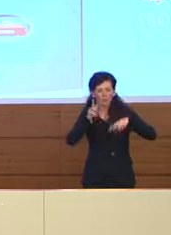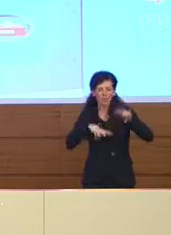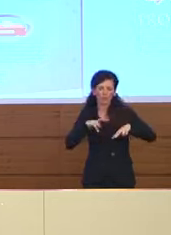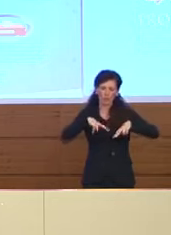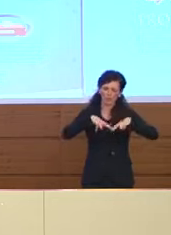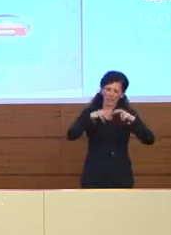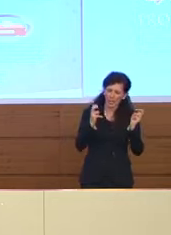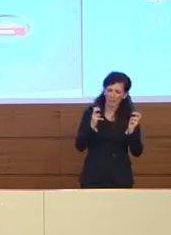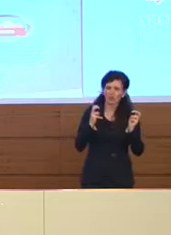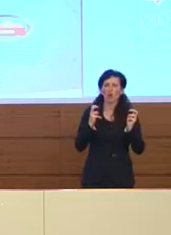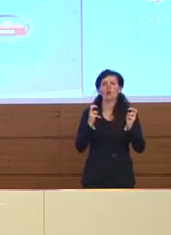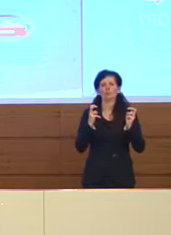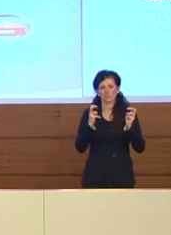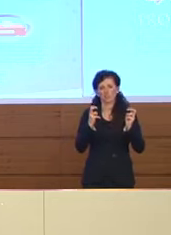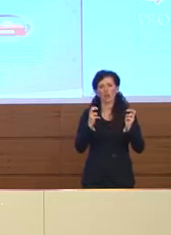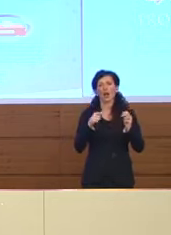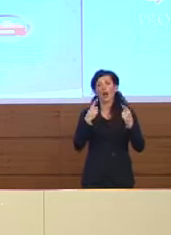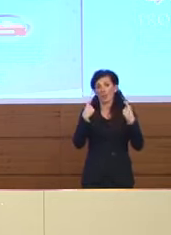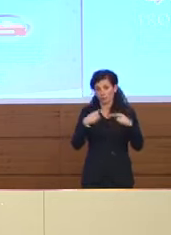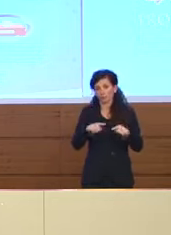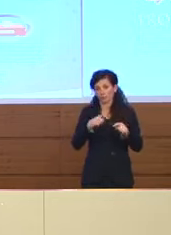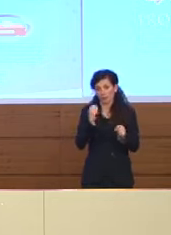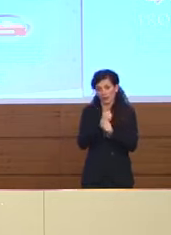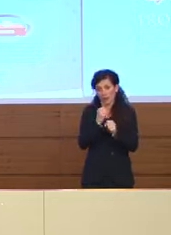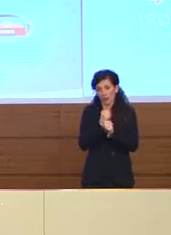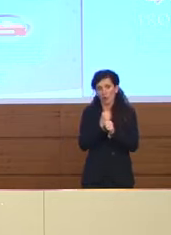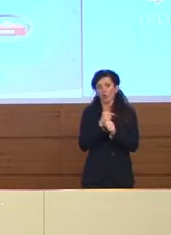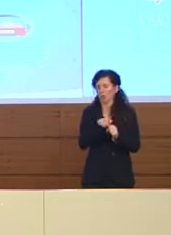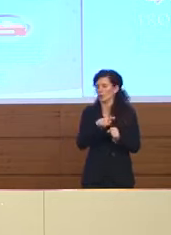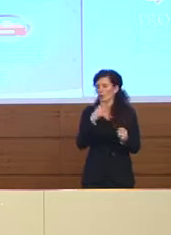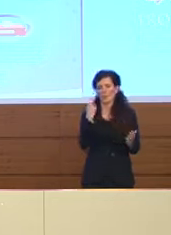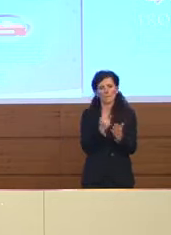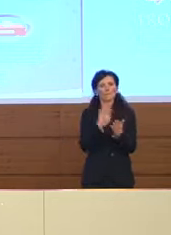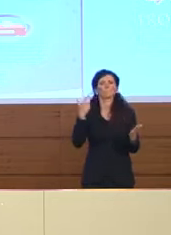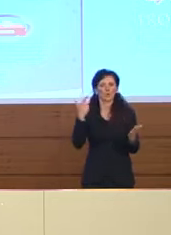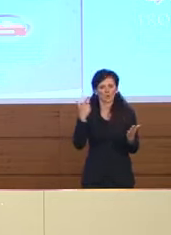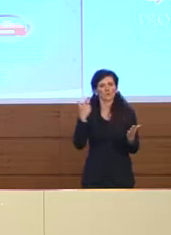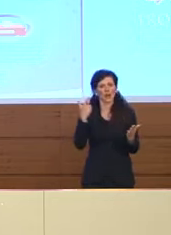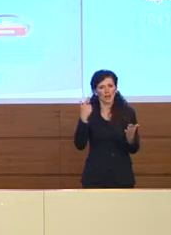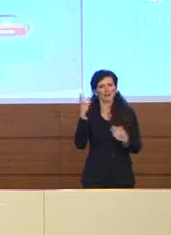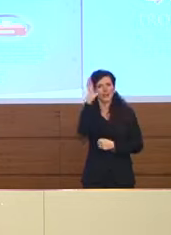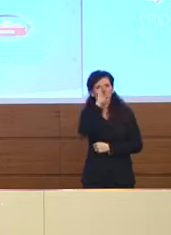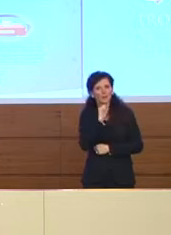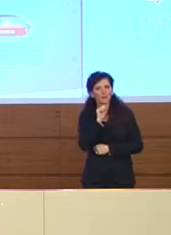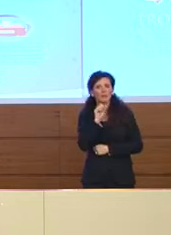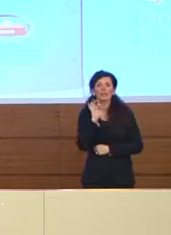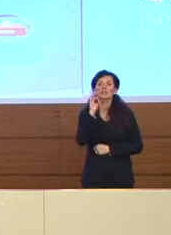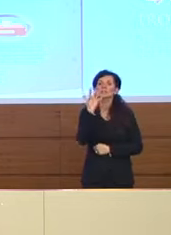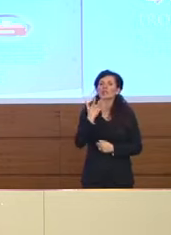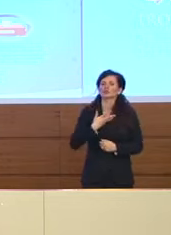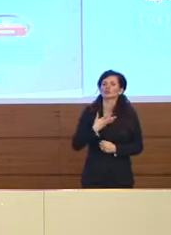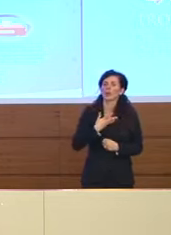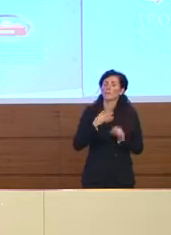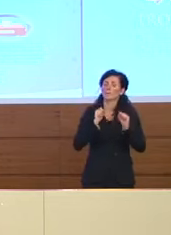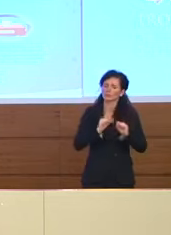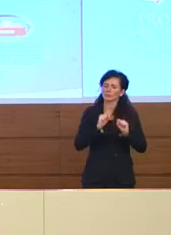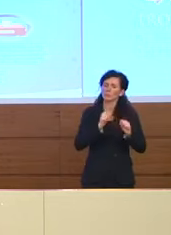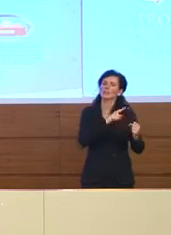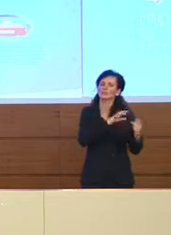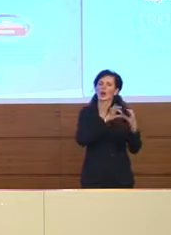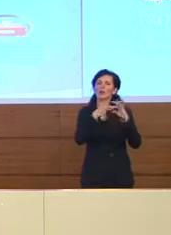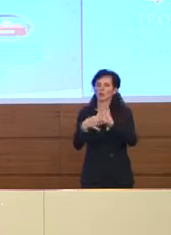immagine saranno assolutamente cruciali ma lo stesso discorso vale per chi eventualmente